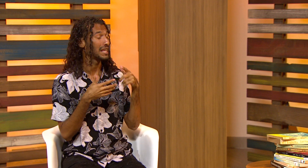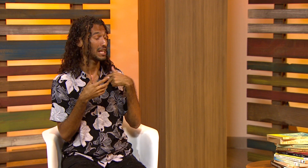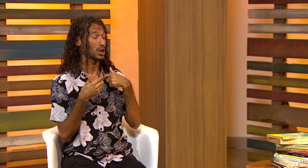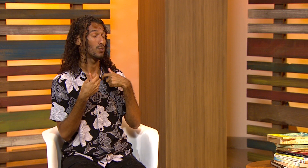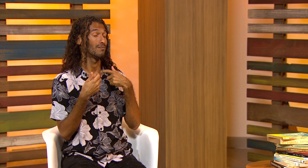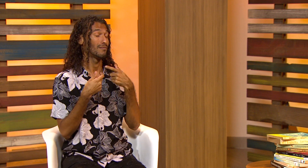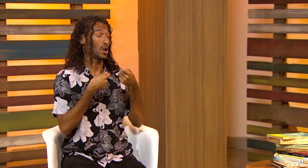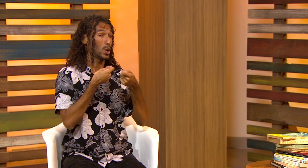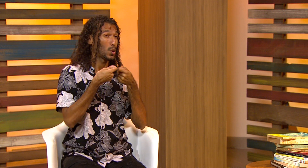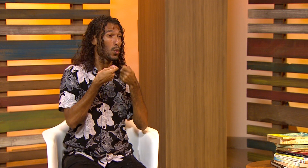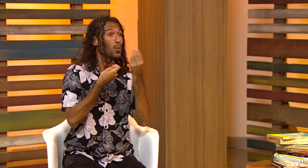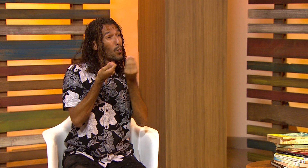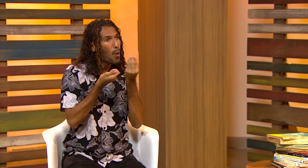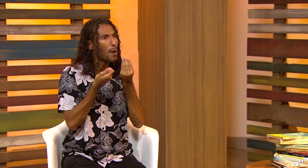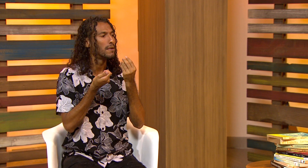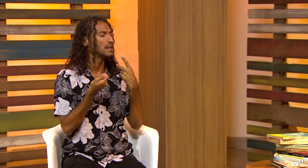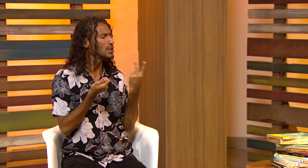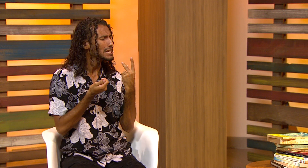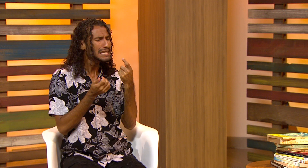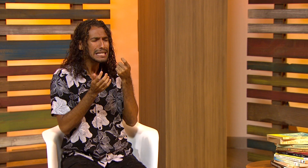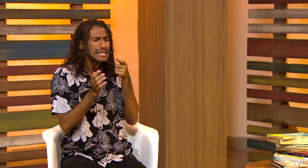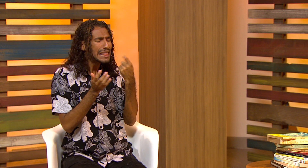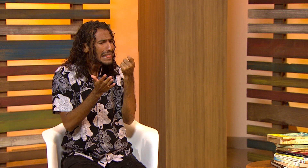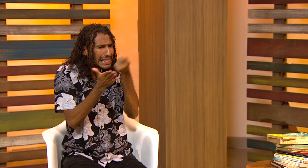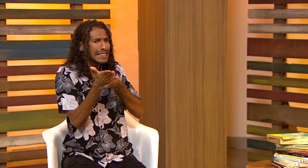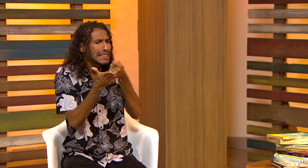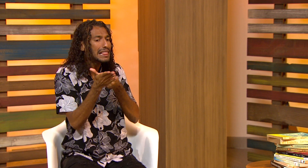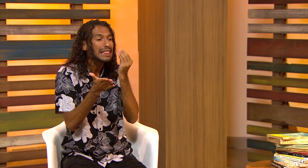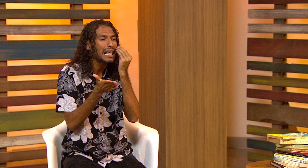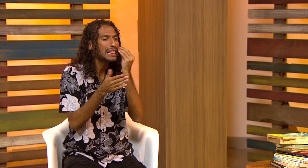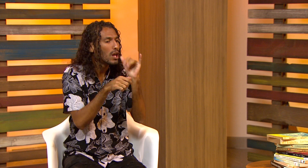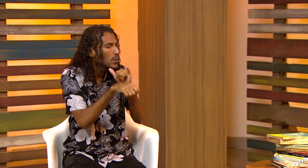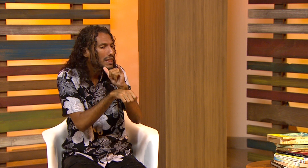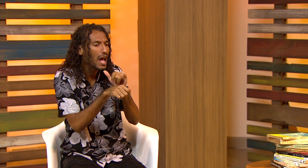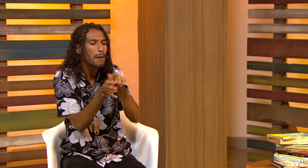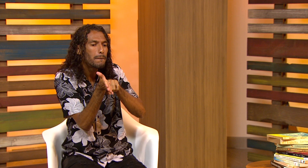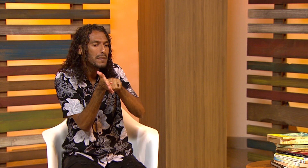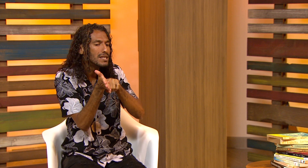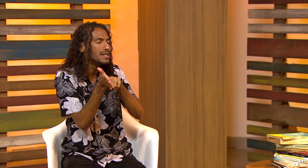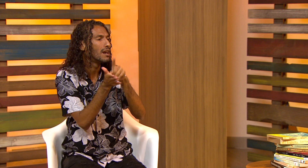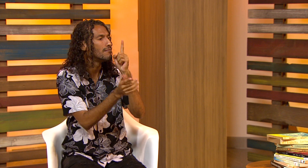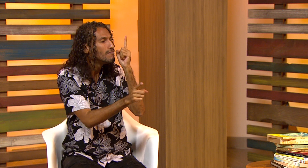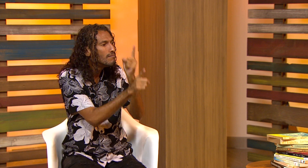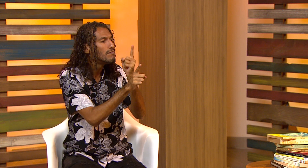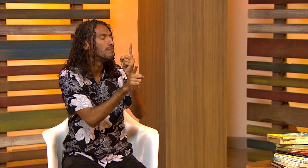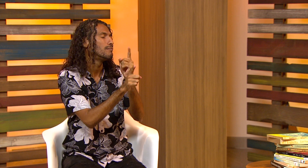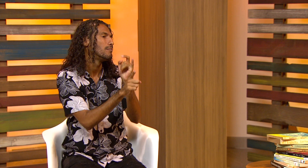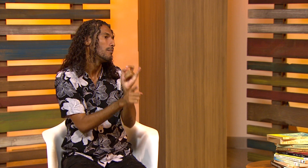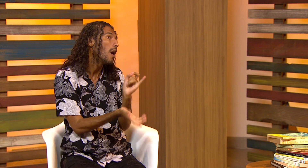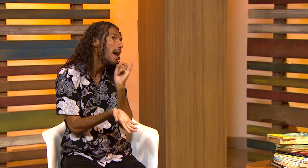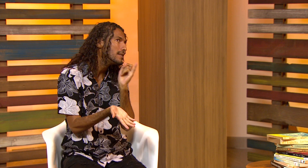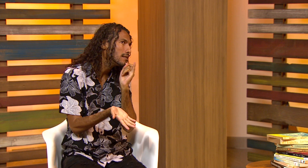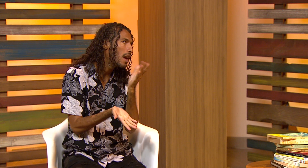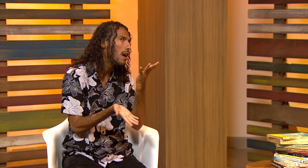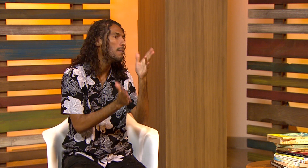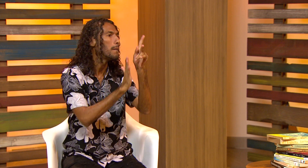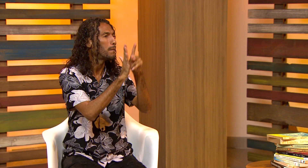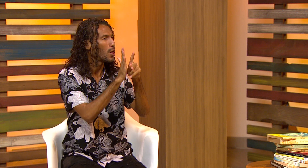complicado. Eu tentei, junto com os intérpretes, tentarmos meios para conseguir pensar em traduzir, buscando